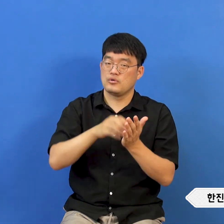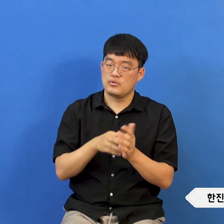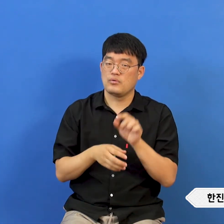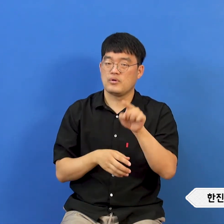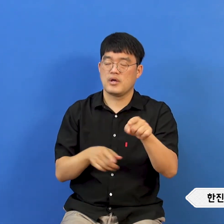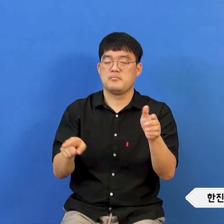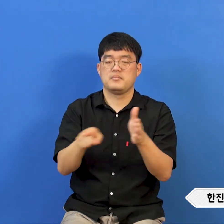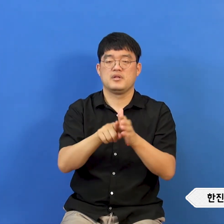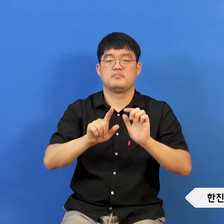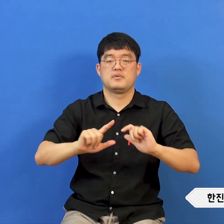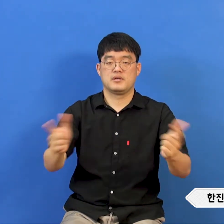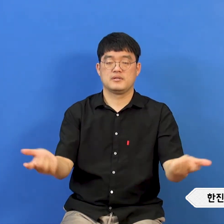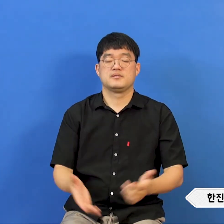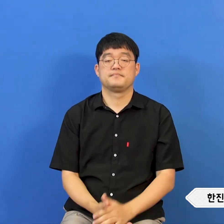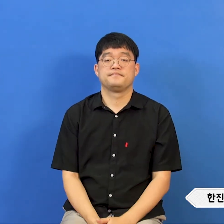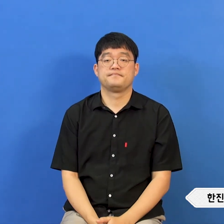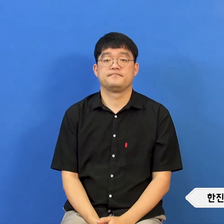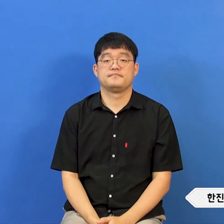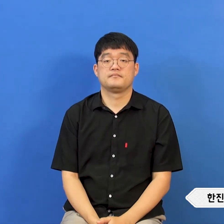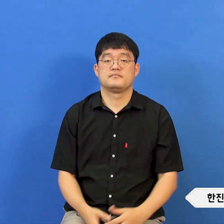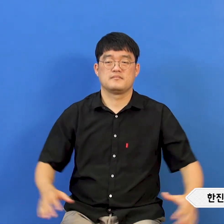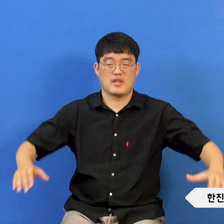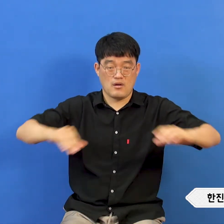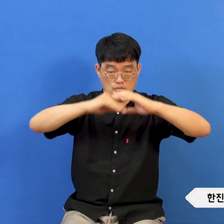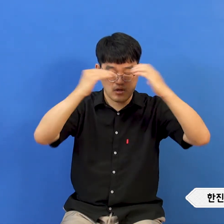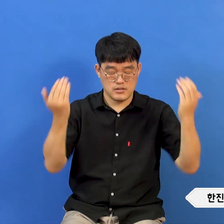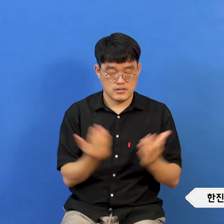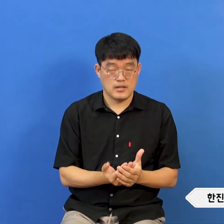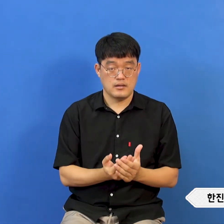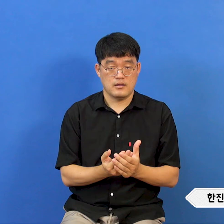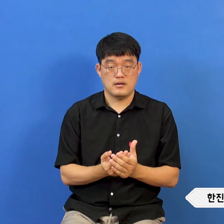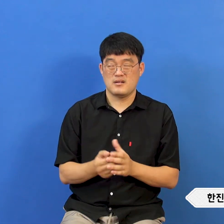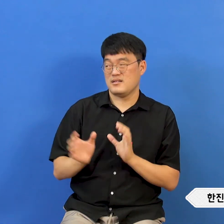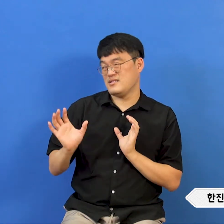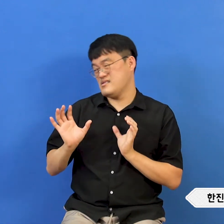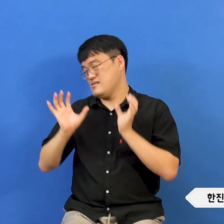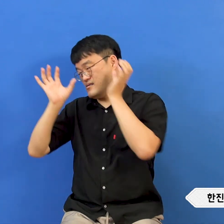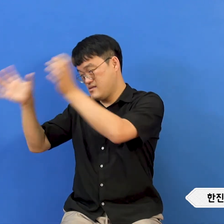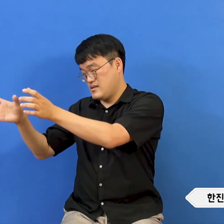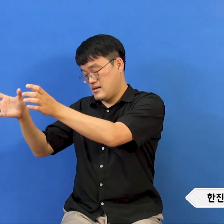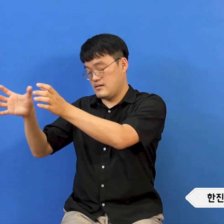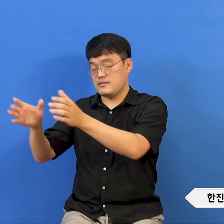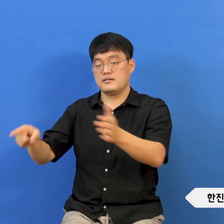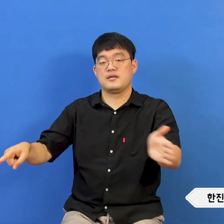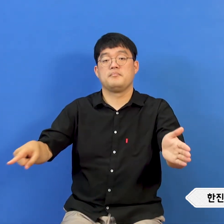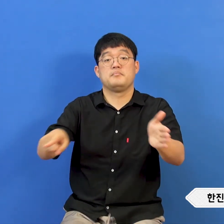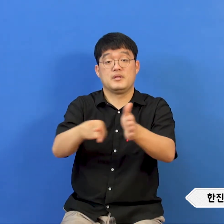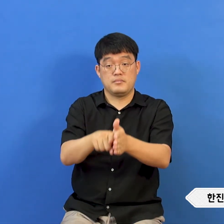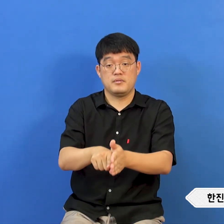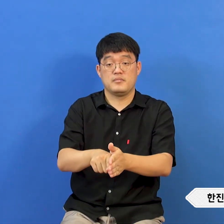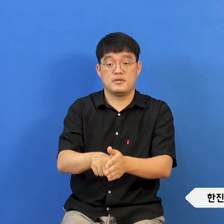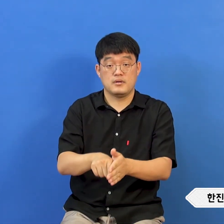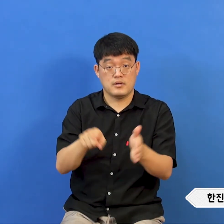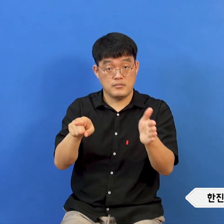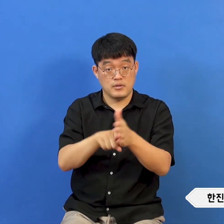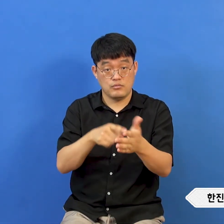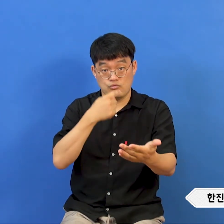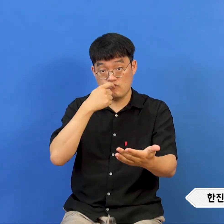찬동하는 것이 아닙니다. 전적인 의탁을 하는 것입니다. 그 믿음이